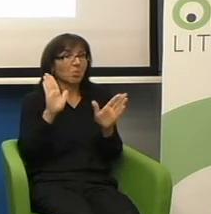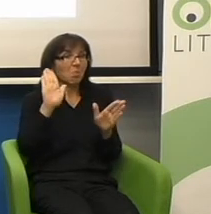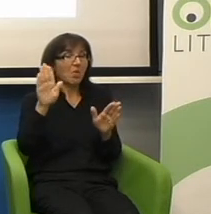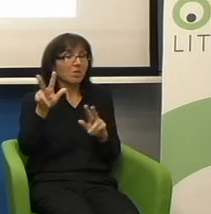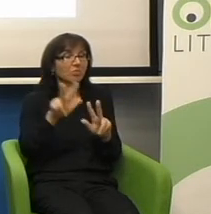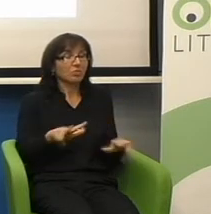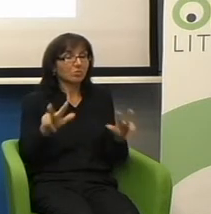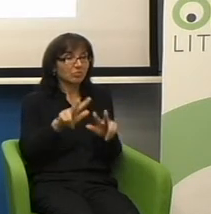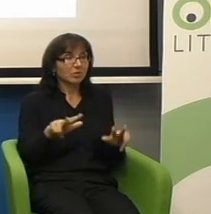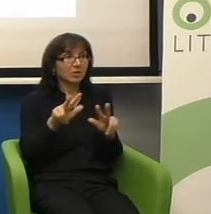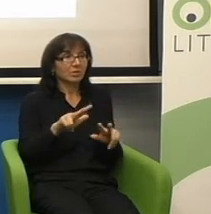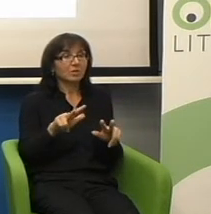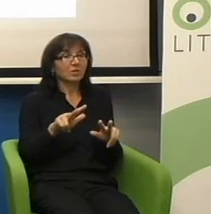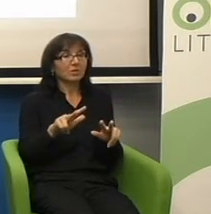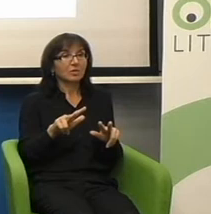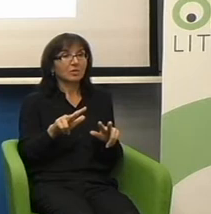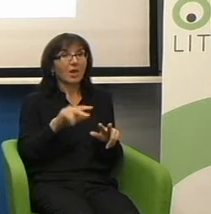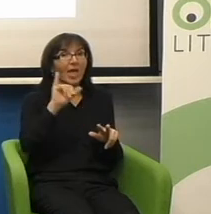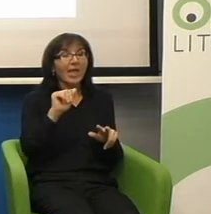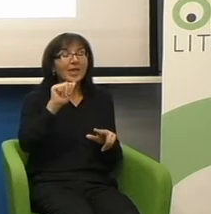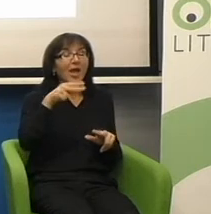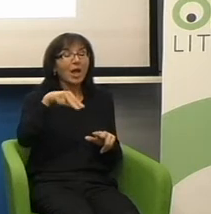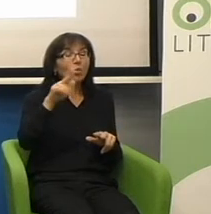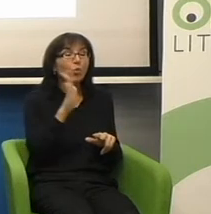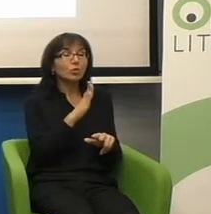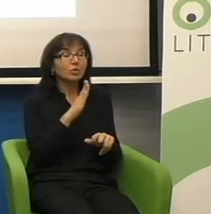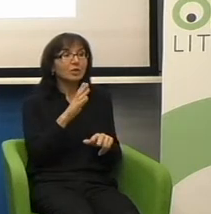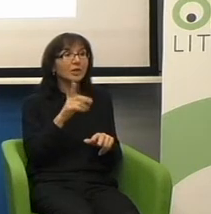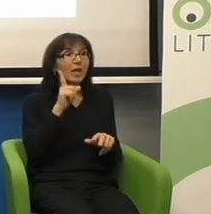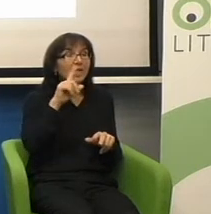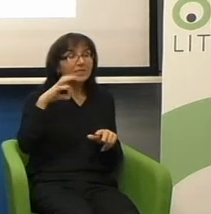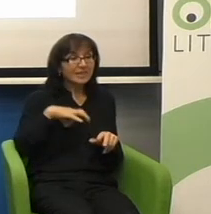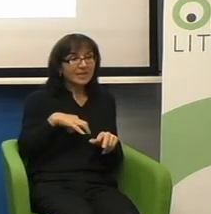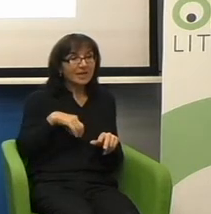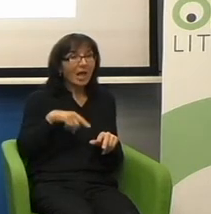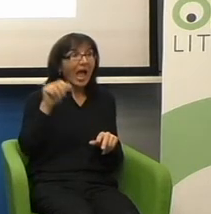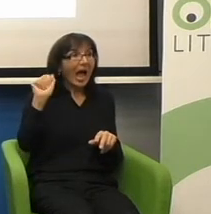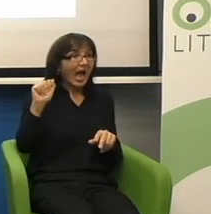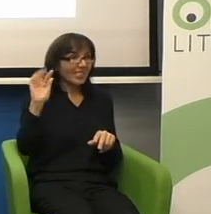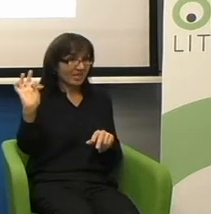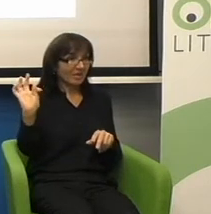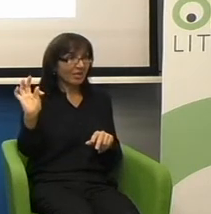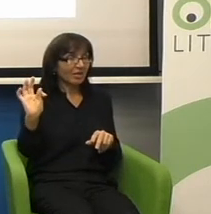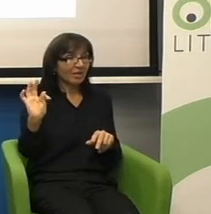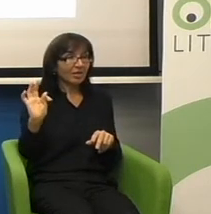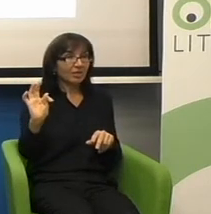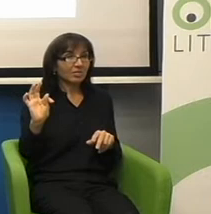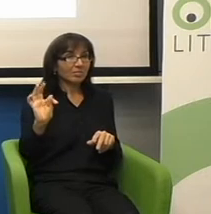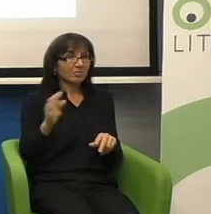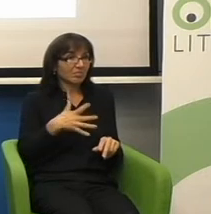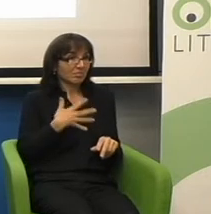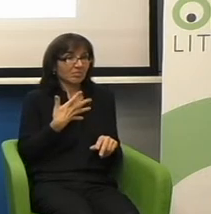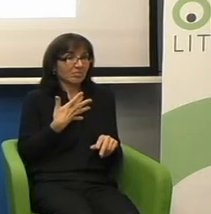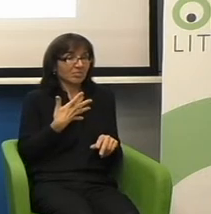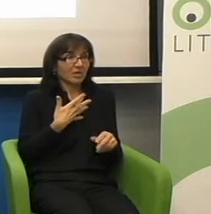rodzinę, że Janusz, syn pani Anny, no do dzisiaj chodzi i mówi, no jak to nie